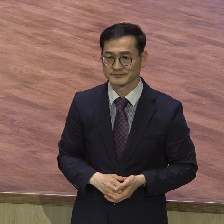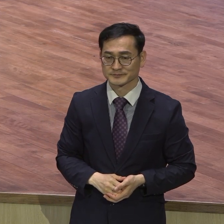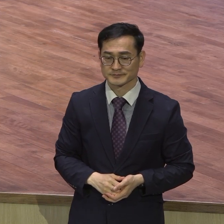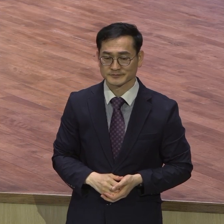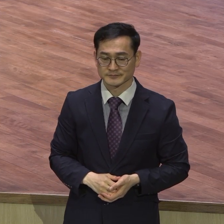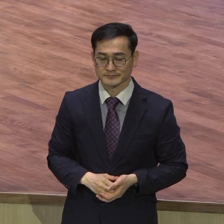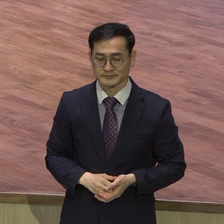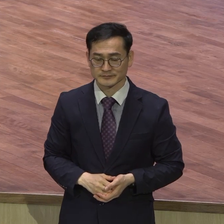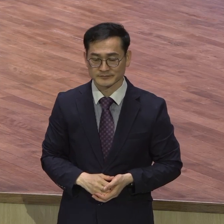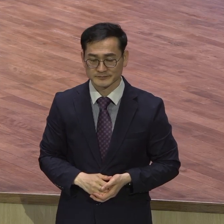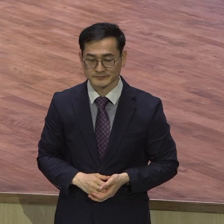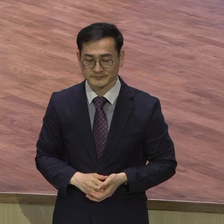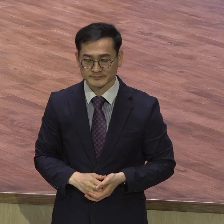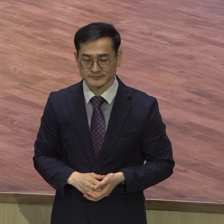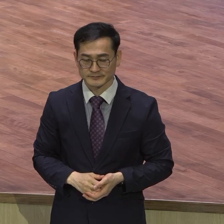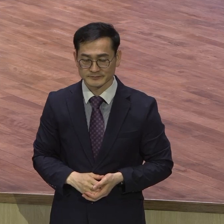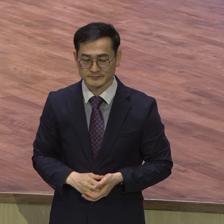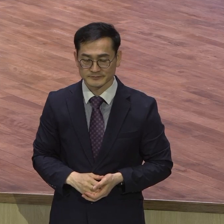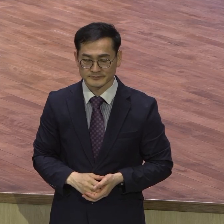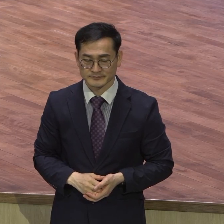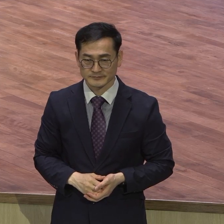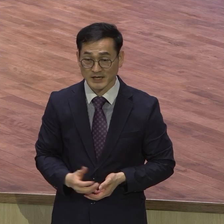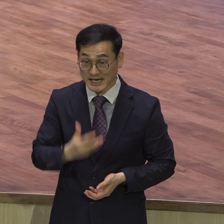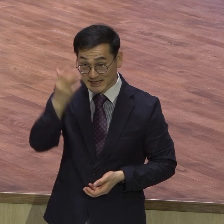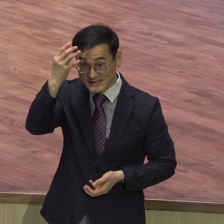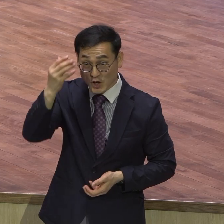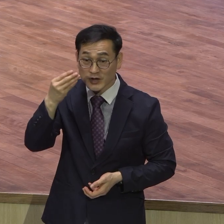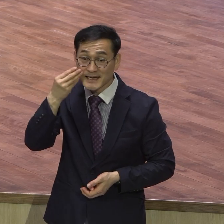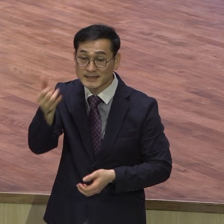성령 기름 부음 받지 않은 사람은 예수가 안 믿어진다니까요.